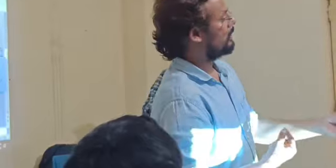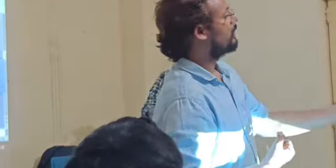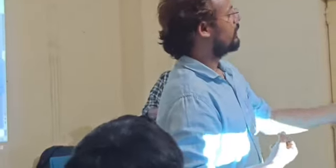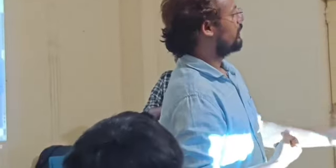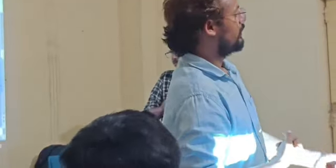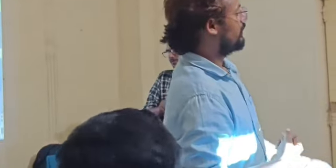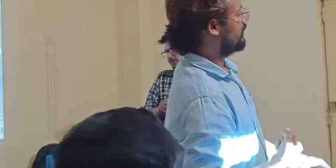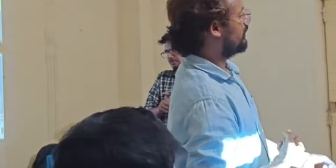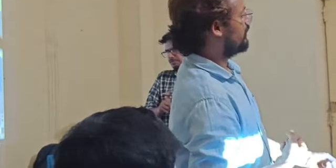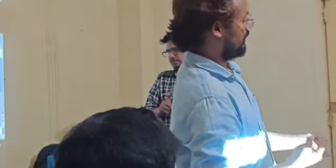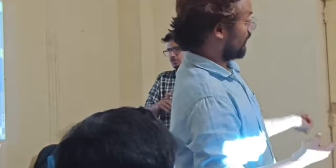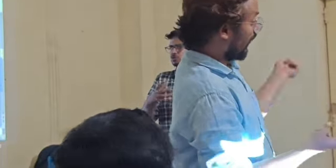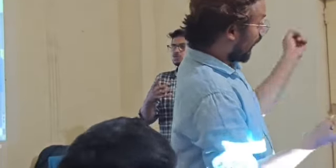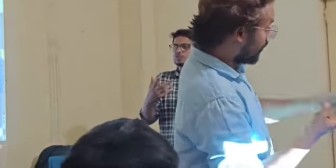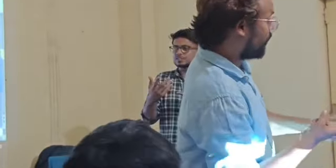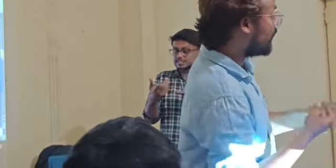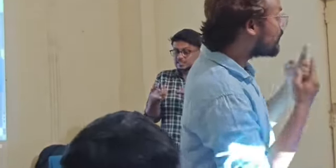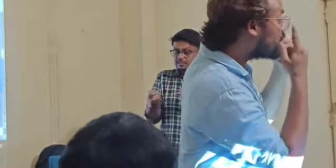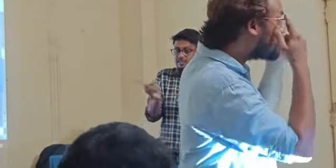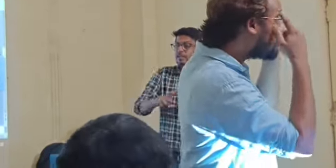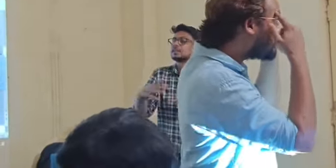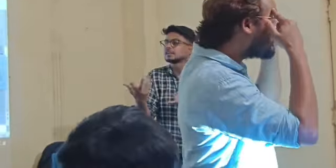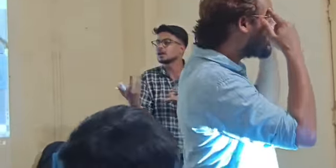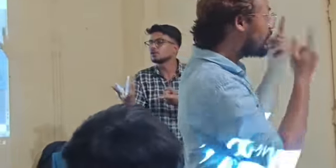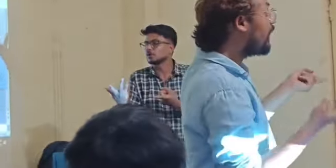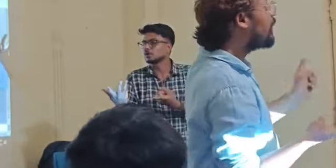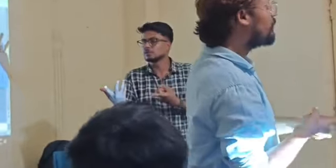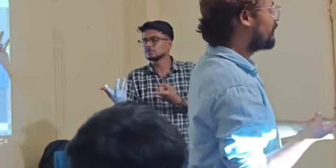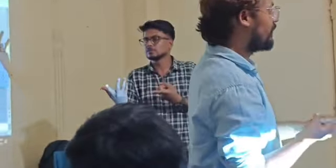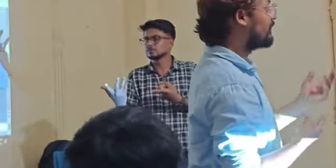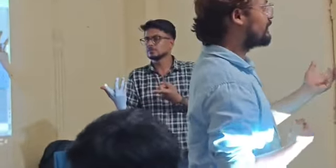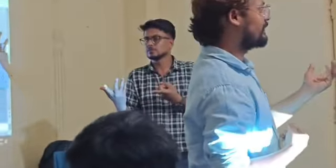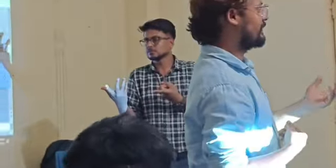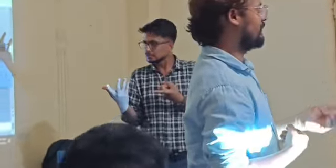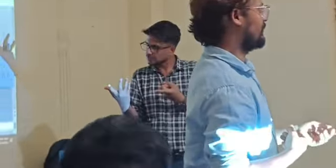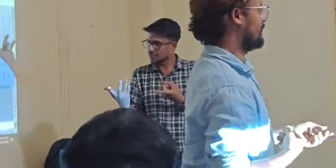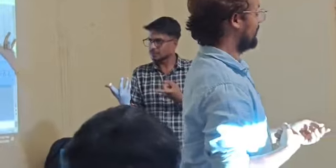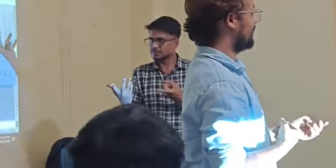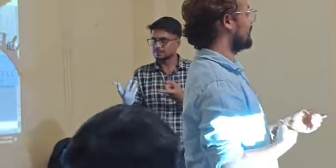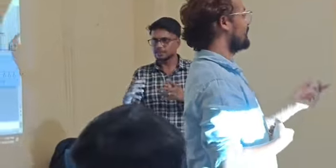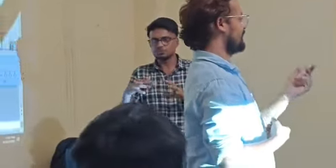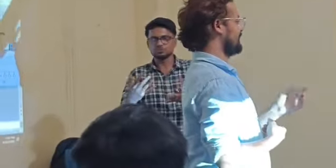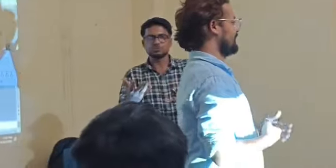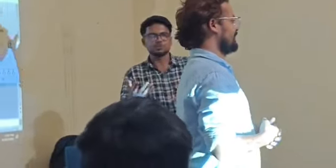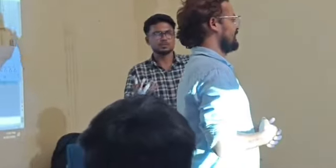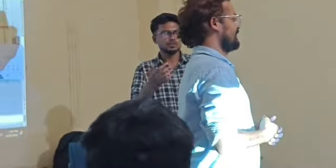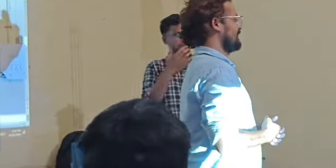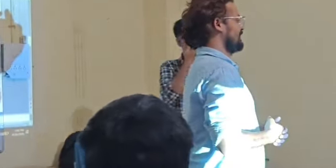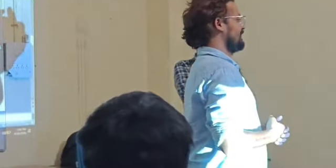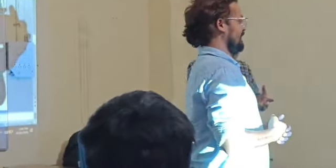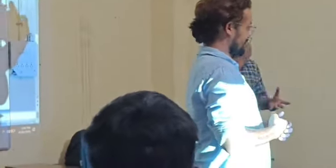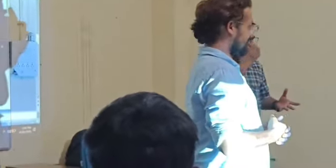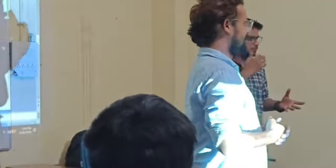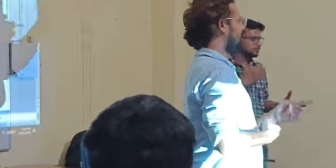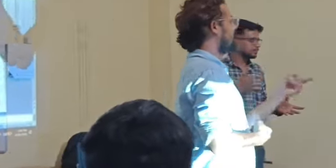का साइन है। तो ये करके क्या हुआ, ठीक है, ये पूछना होगा।